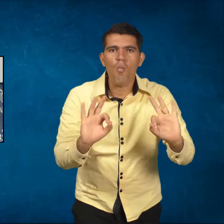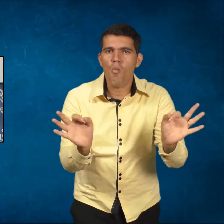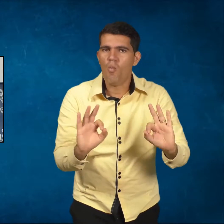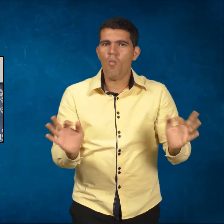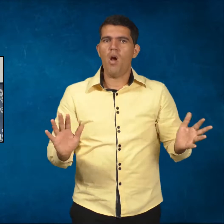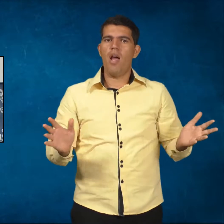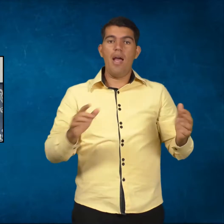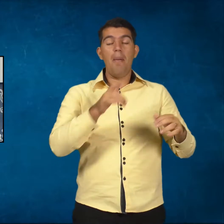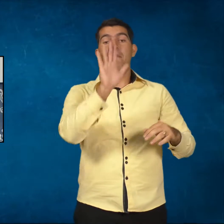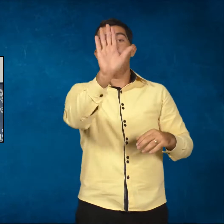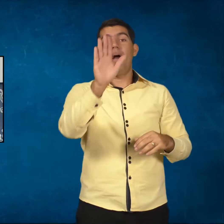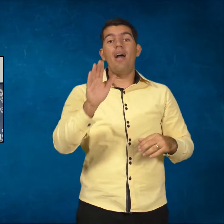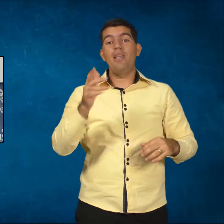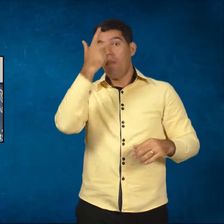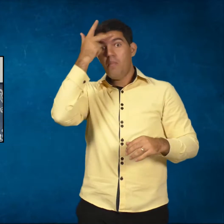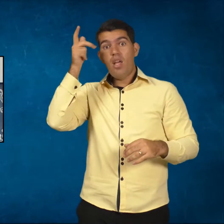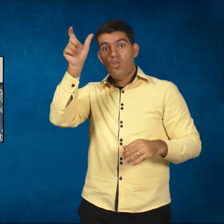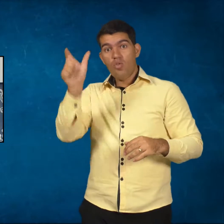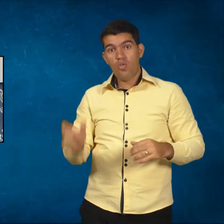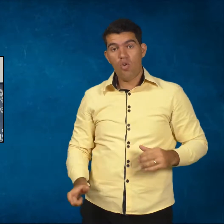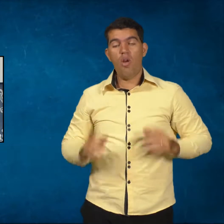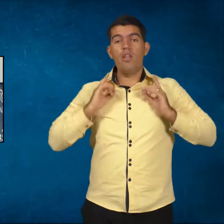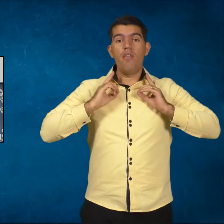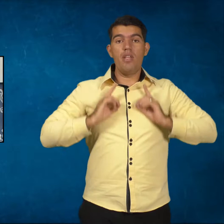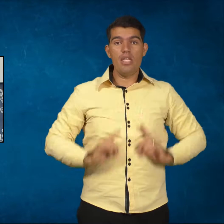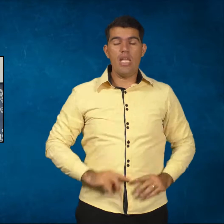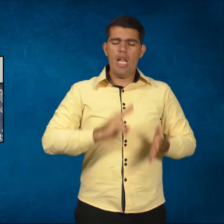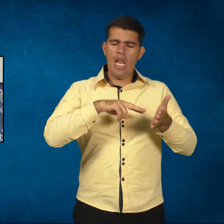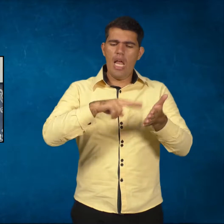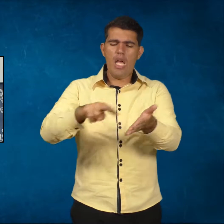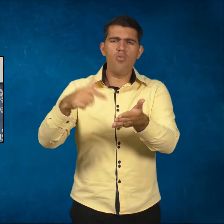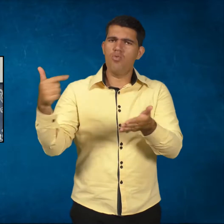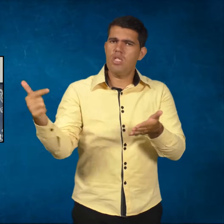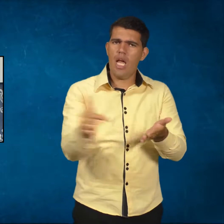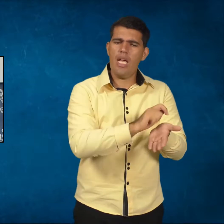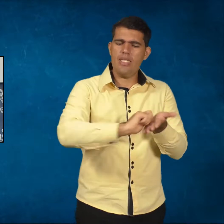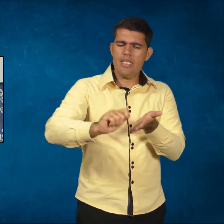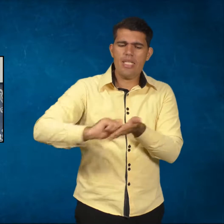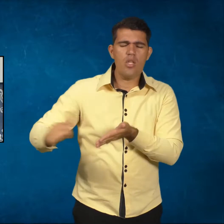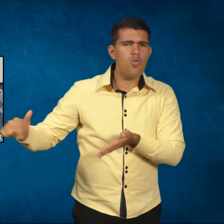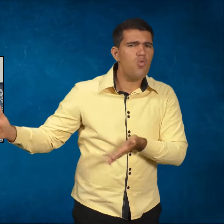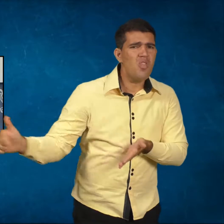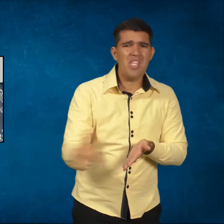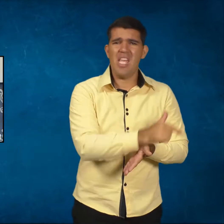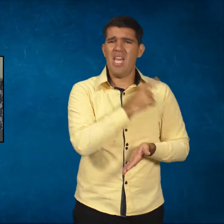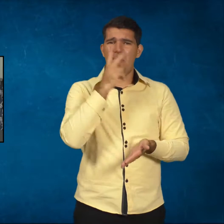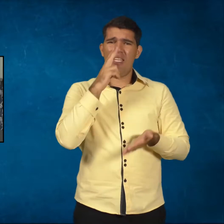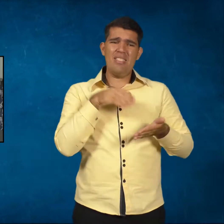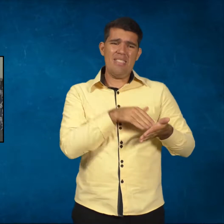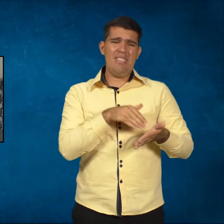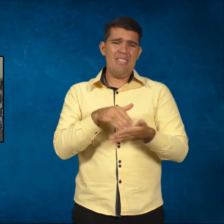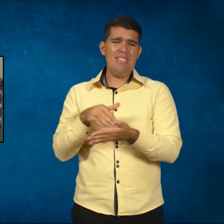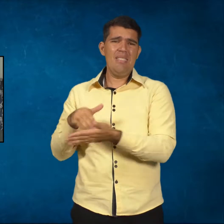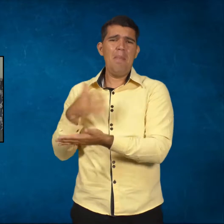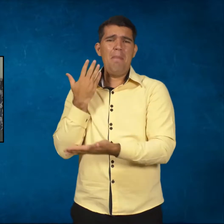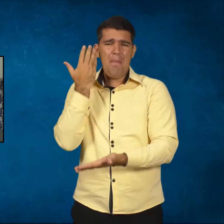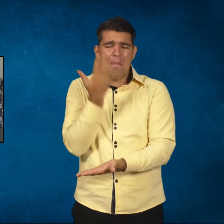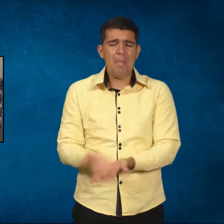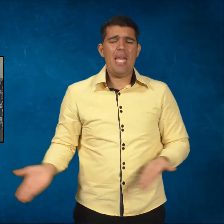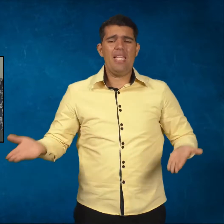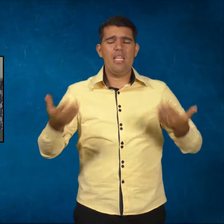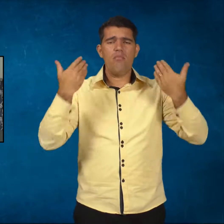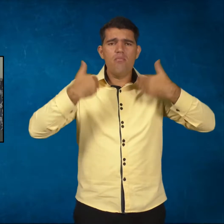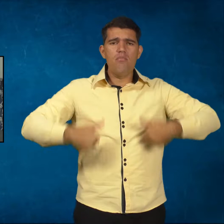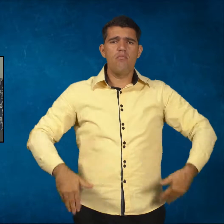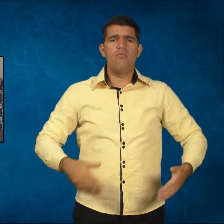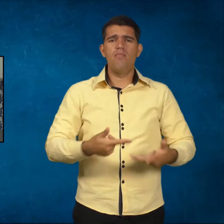supor, que não tenha a questão da leitura, da escrita, um comprometimento muito acentuado, que não tenha comunicação. E aí